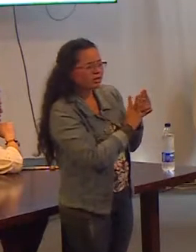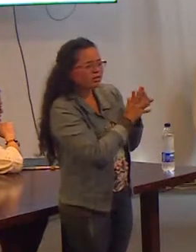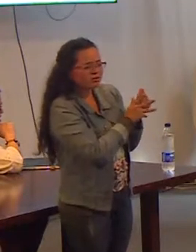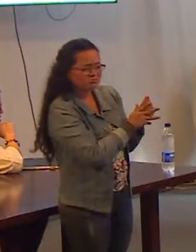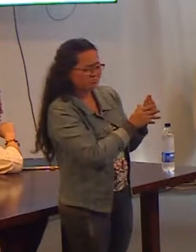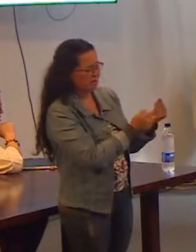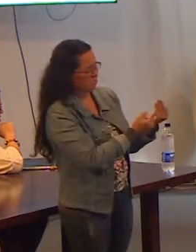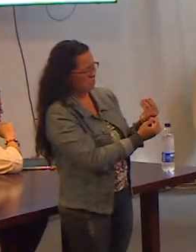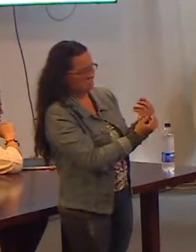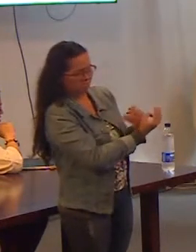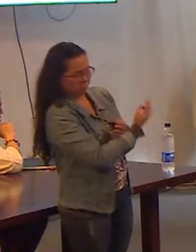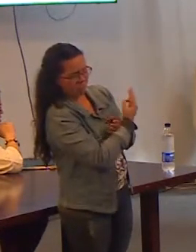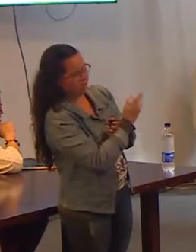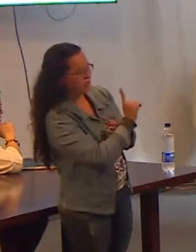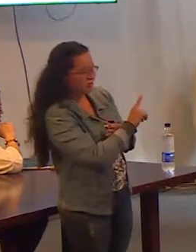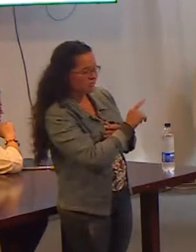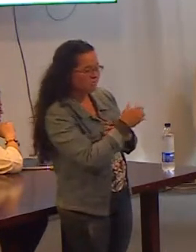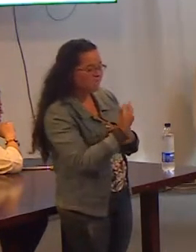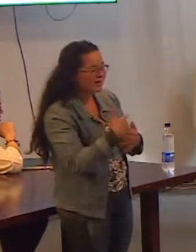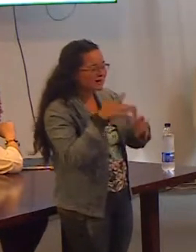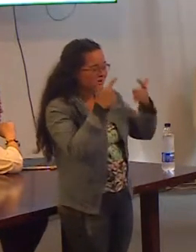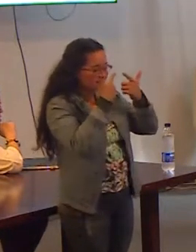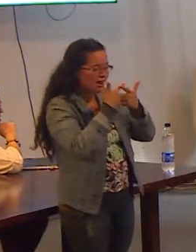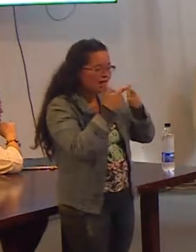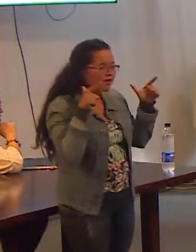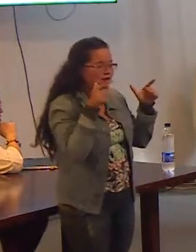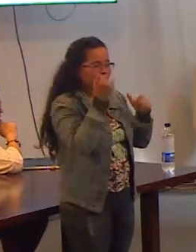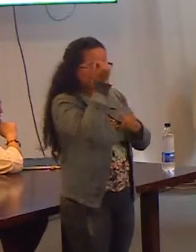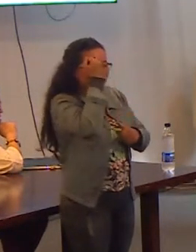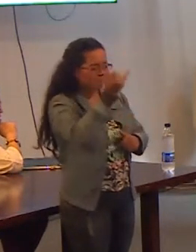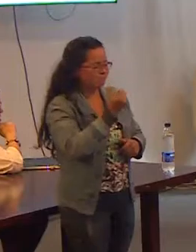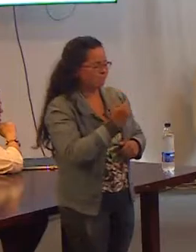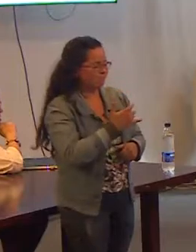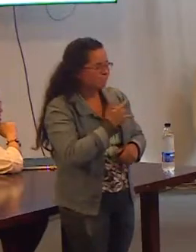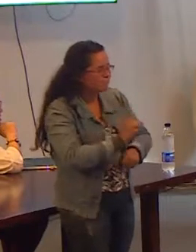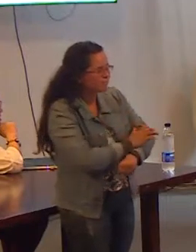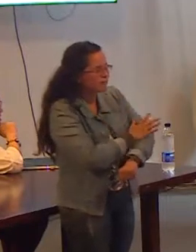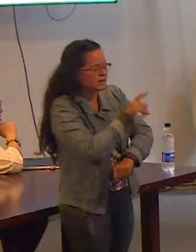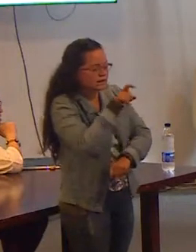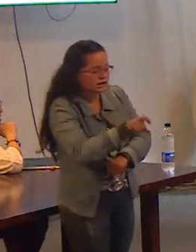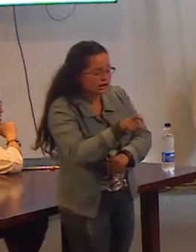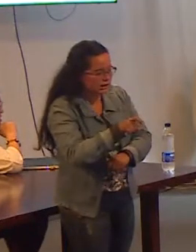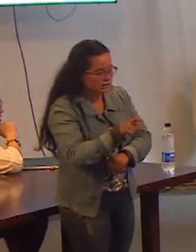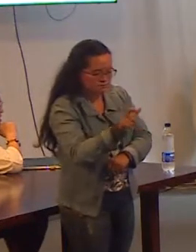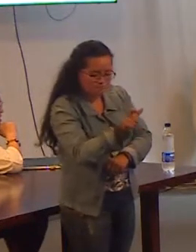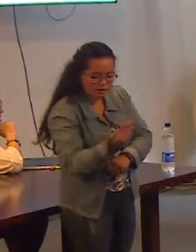actividades para la expresión libre de ideas, sentimientos, necesidades de los sujetos, con el